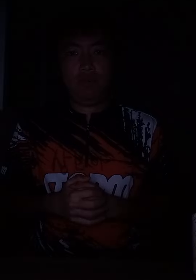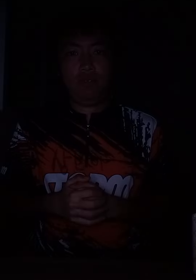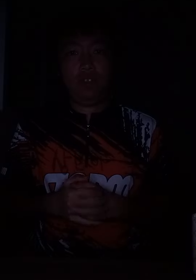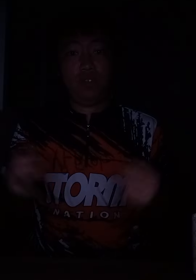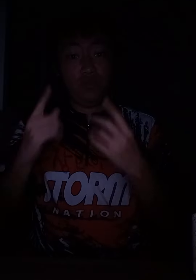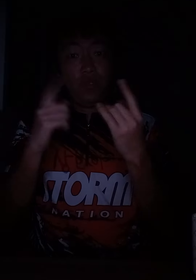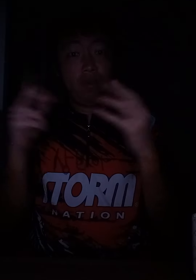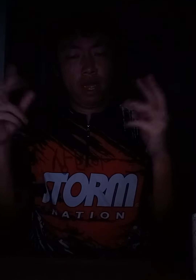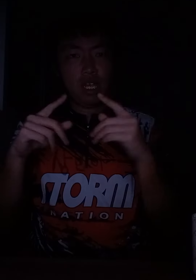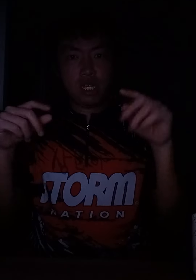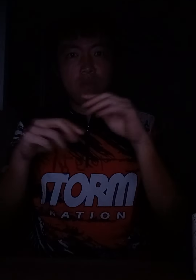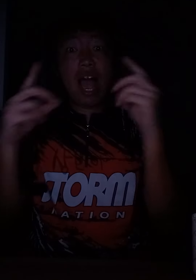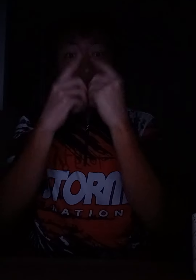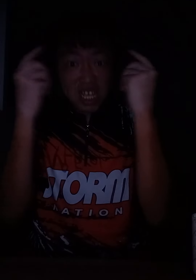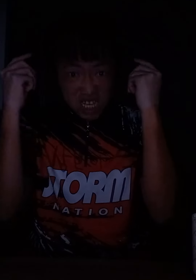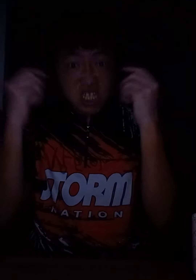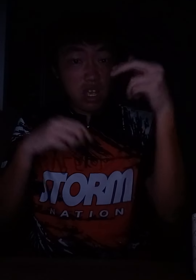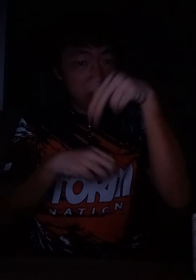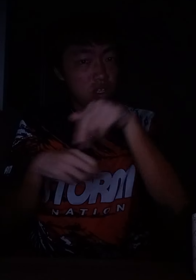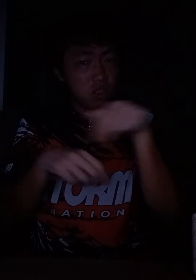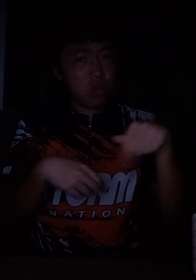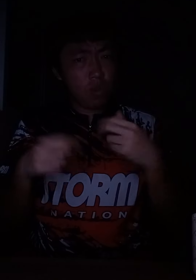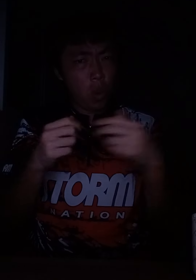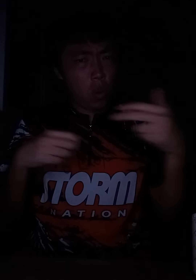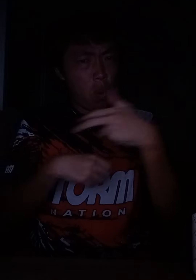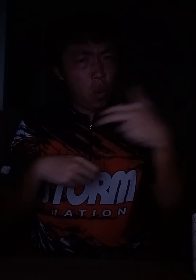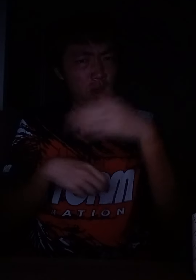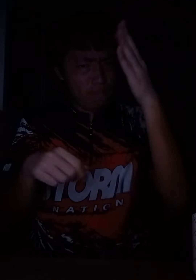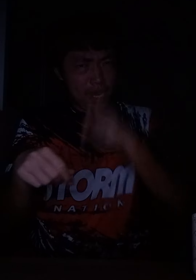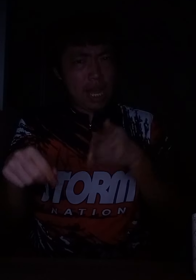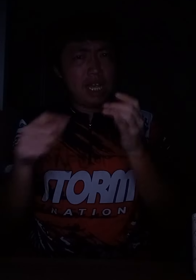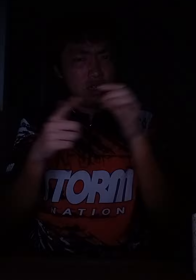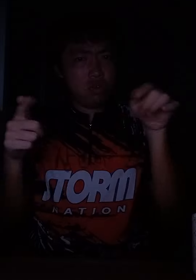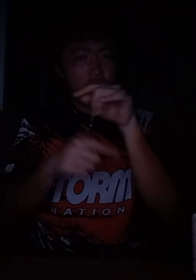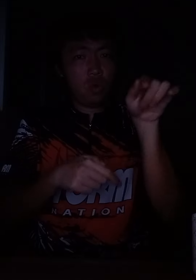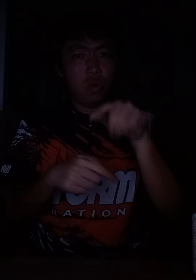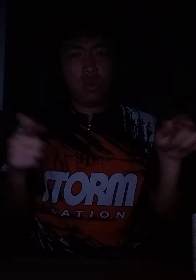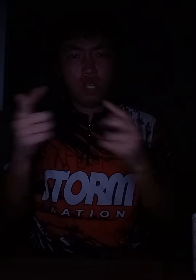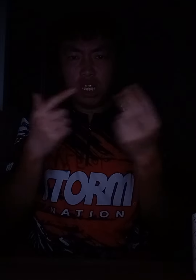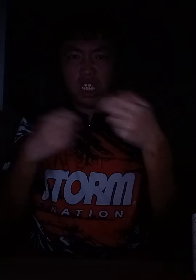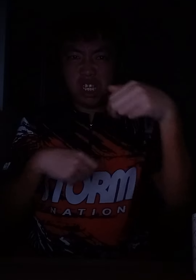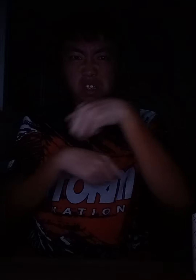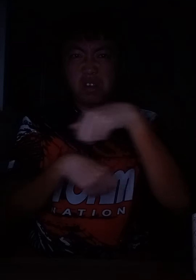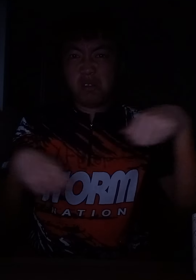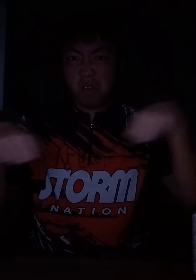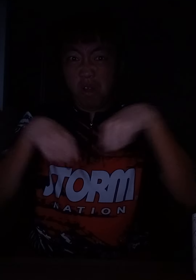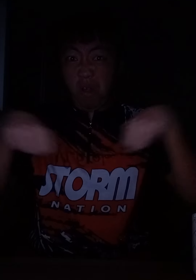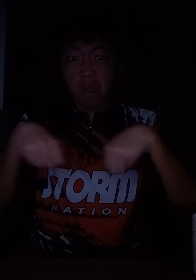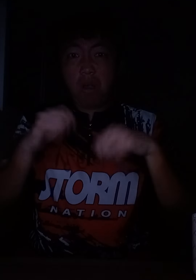지난 18일 마스크란스는 자신의 버스 탑승을 막았다는 이유로 기사와 시민을 폭행하는 일이